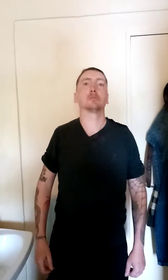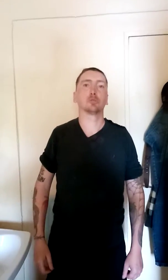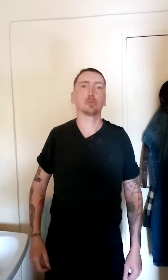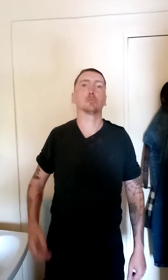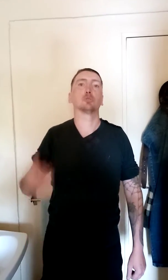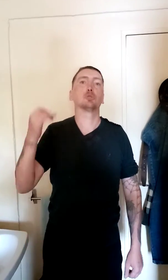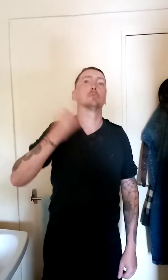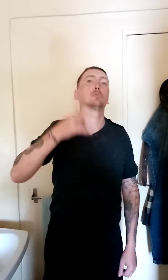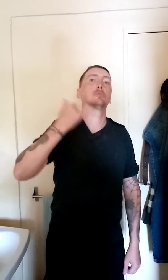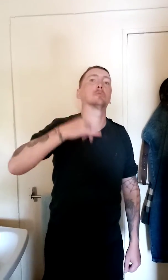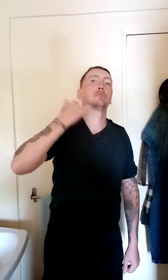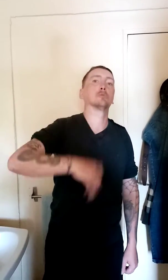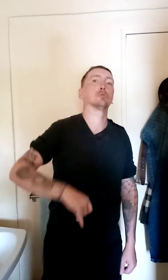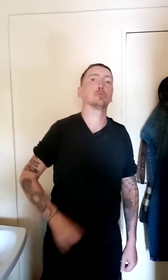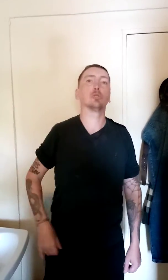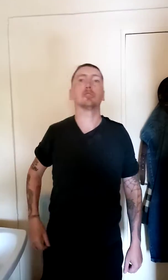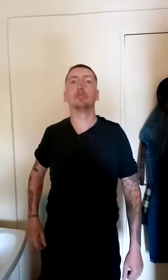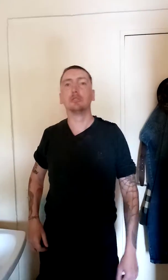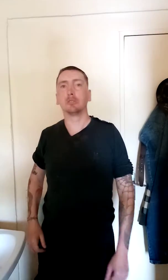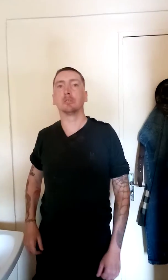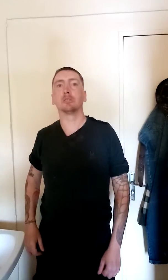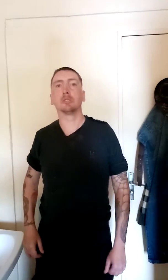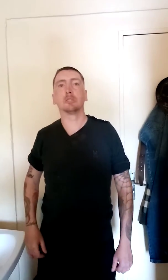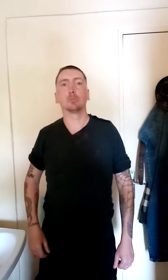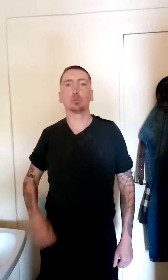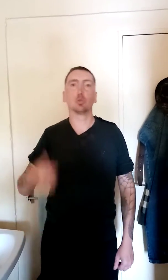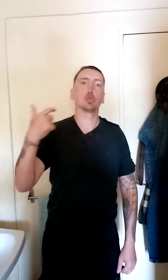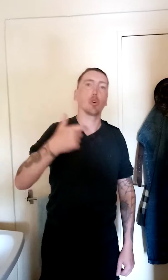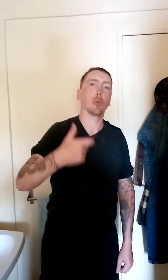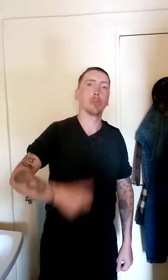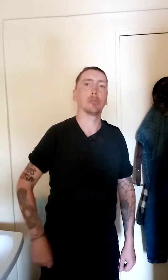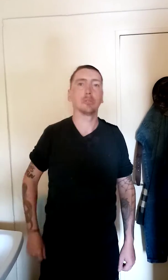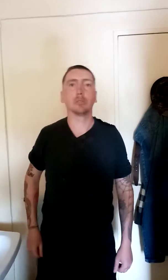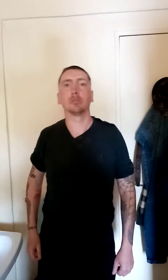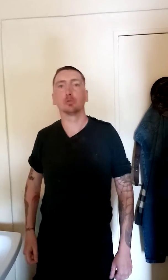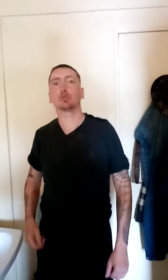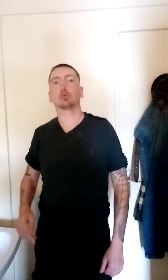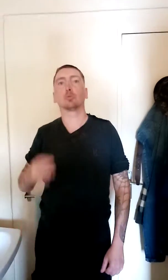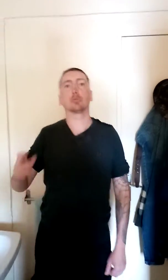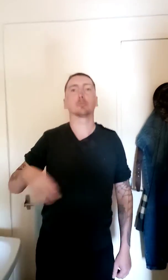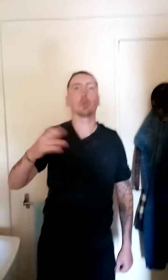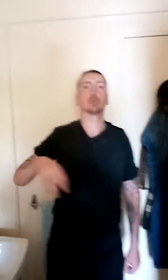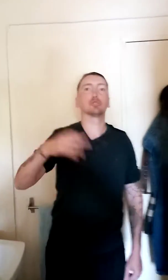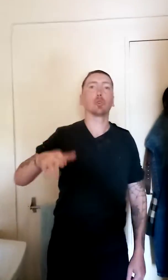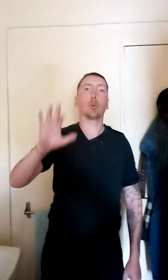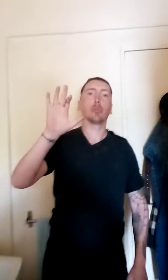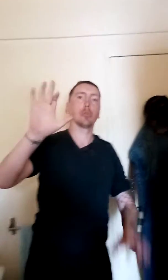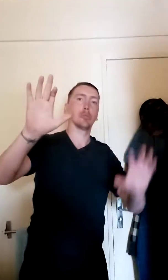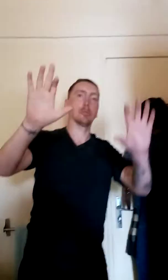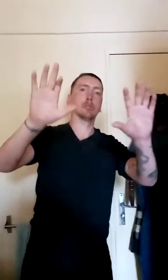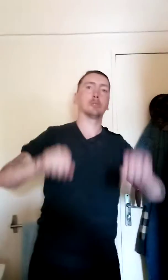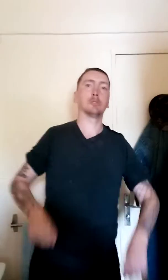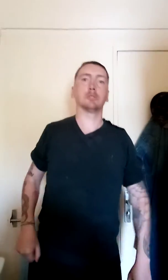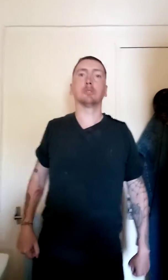Écoutez, faire le caïd pour 2 ans et tu en prendras pour 10 ans. J'ai